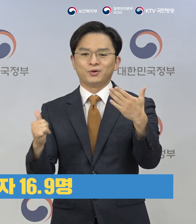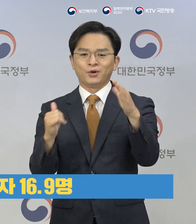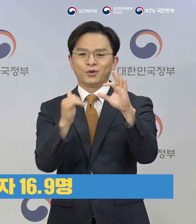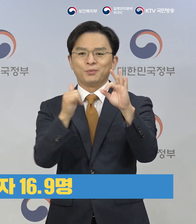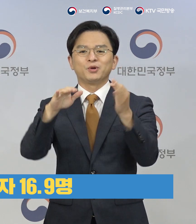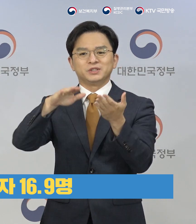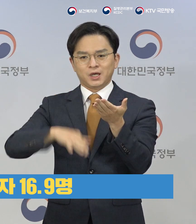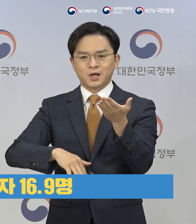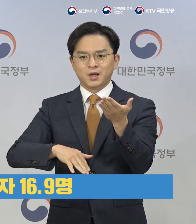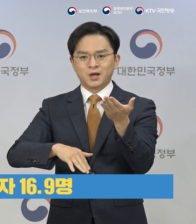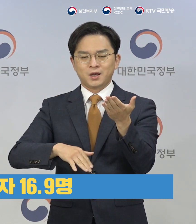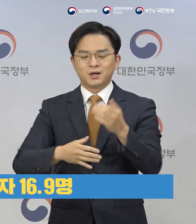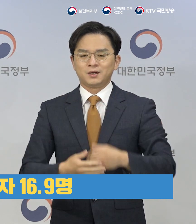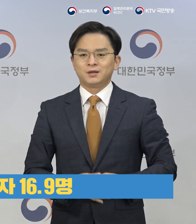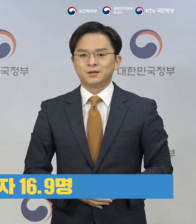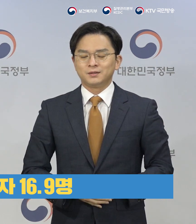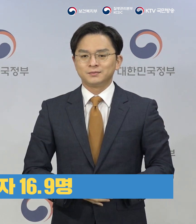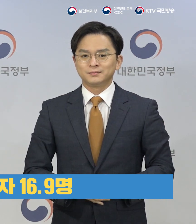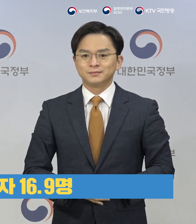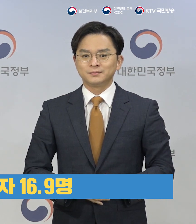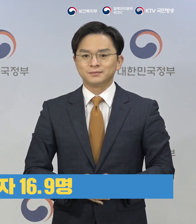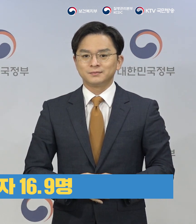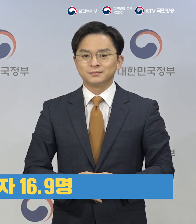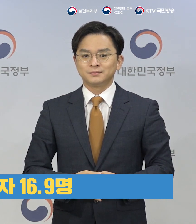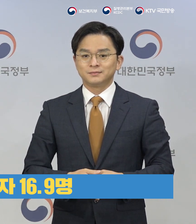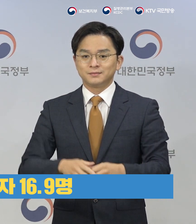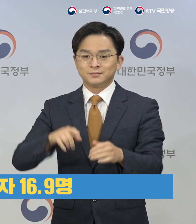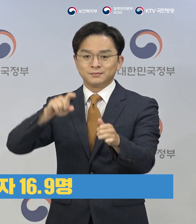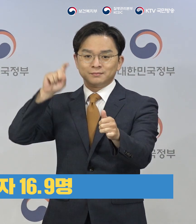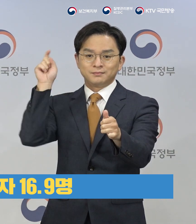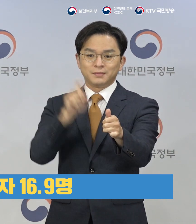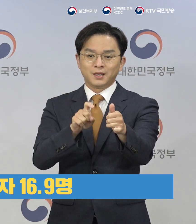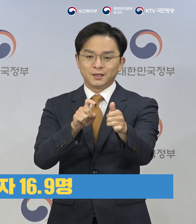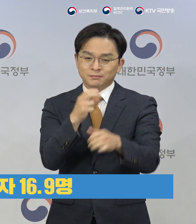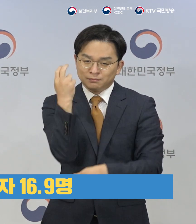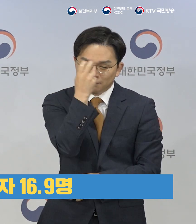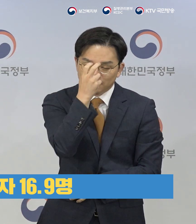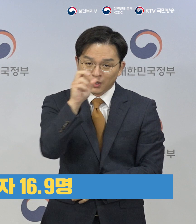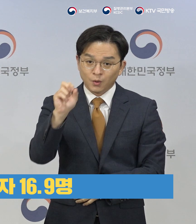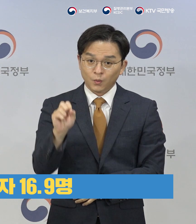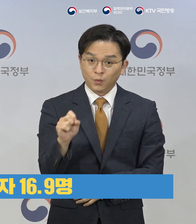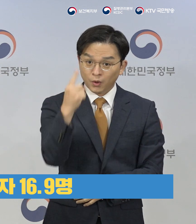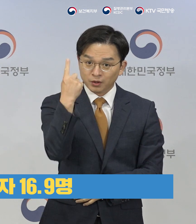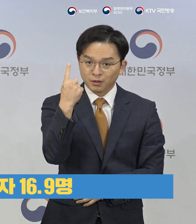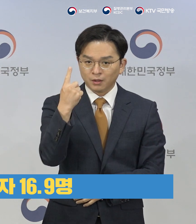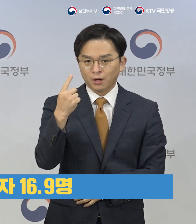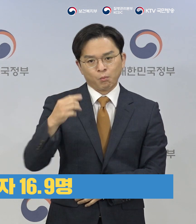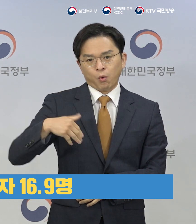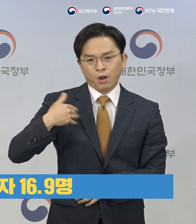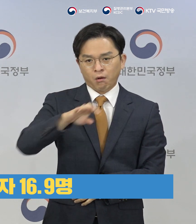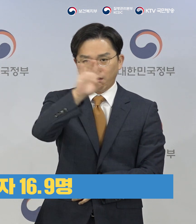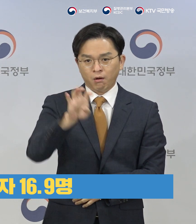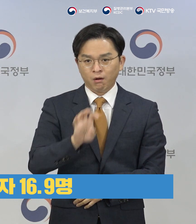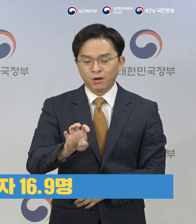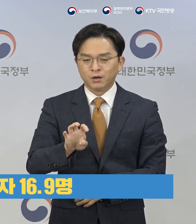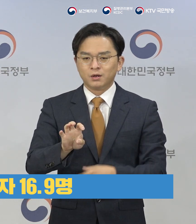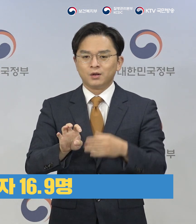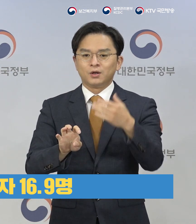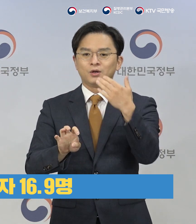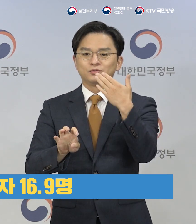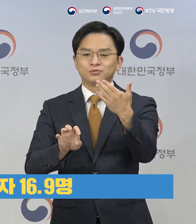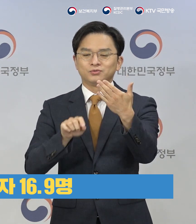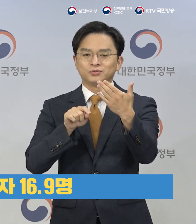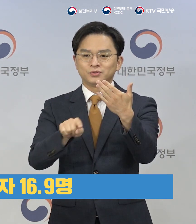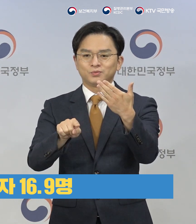9.9명을 기록하여 환자 발생이 계속 줄어들고 있습니다. 감염 경로를 파악하지 못한 환자의